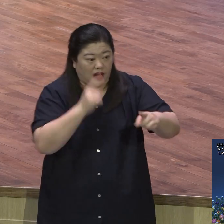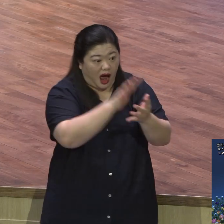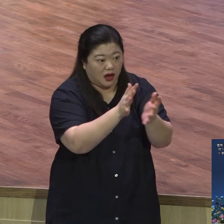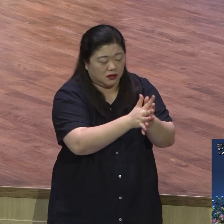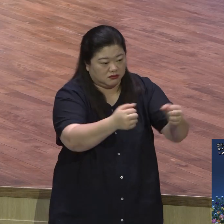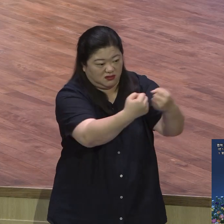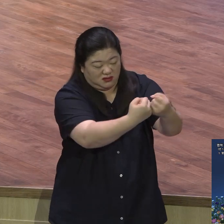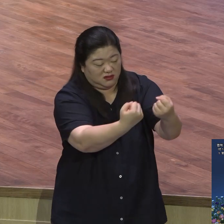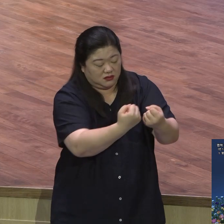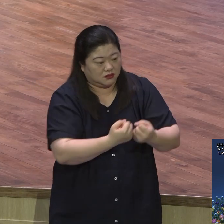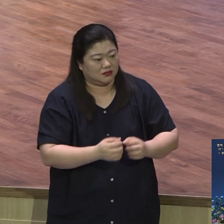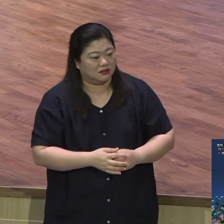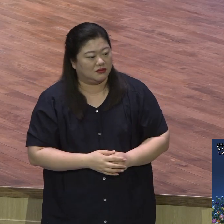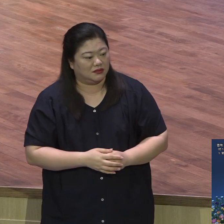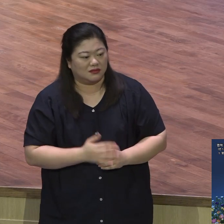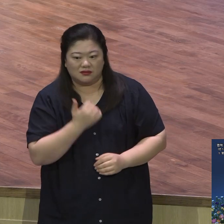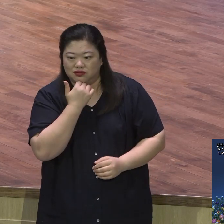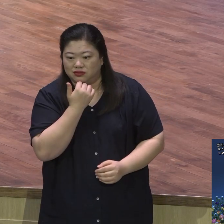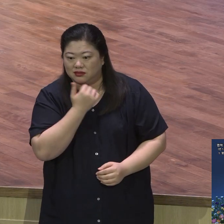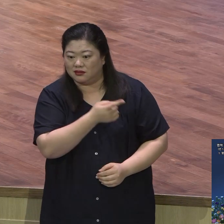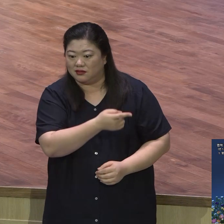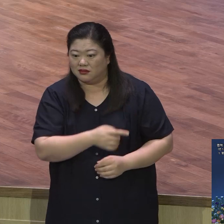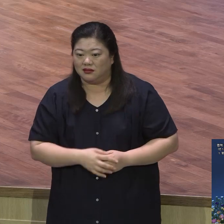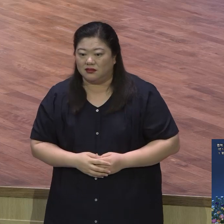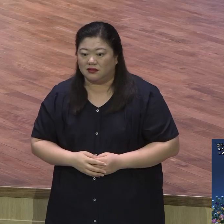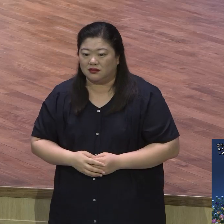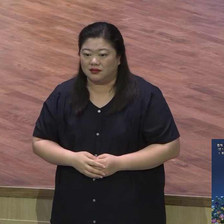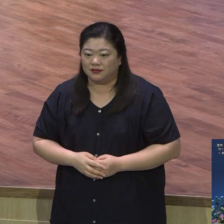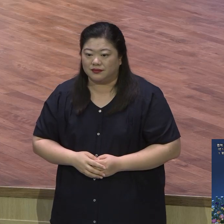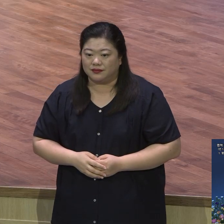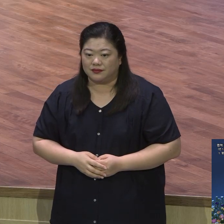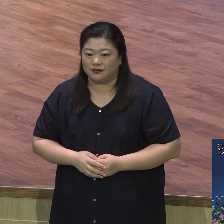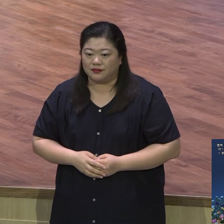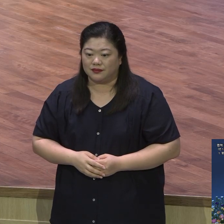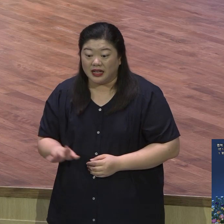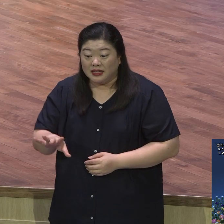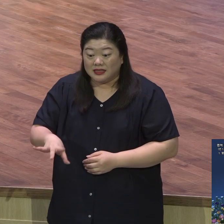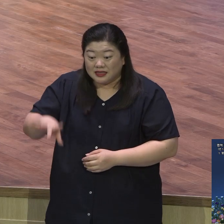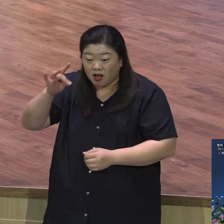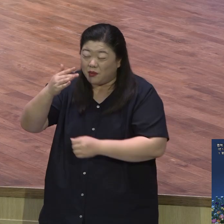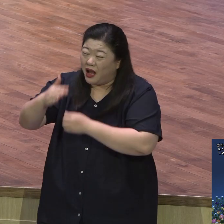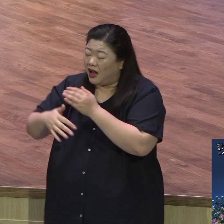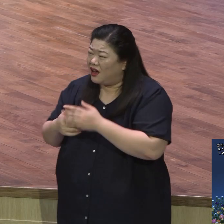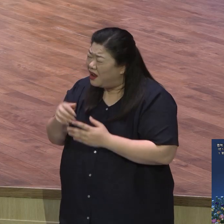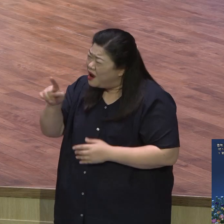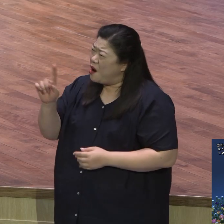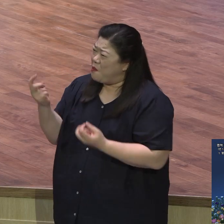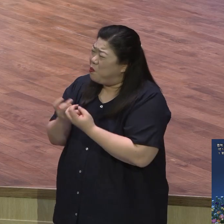세상 사람들이 볼 때요. 세상 상식을 볼 때 이해가 안 돼요. 말도 안 되는 소리입니다.